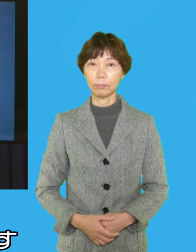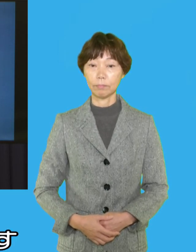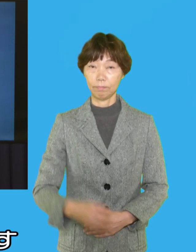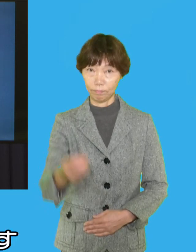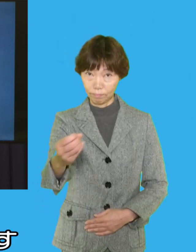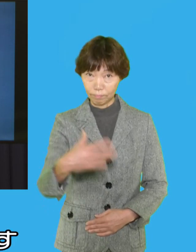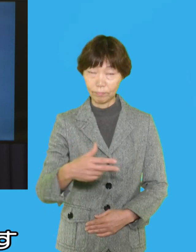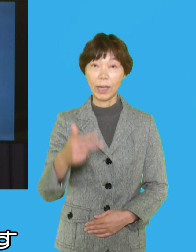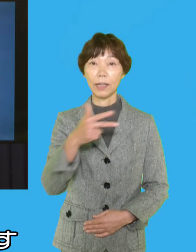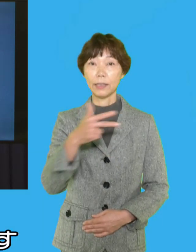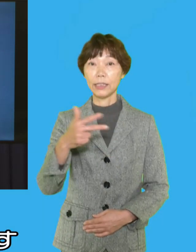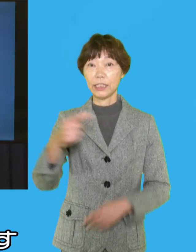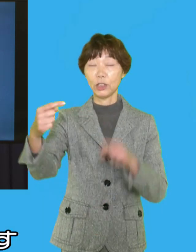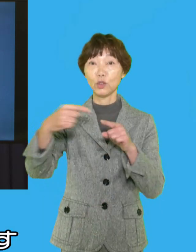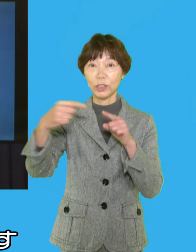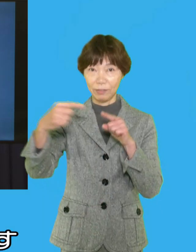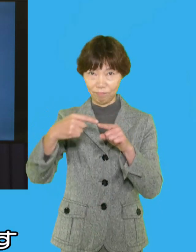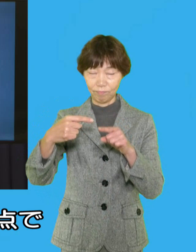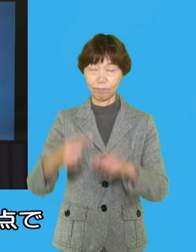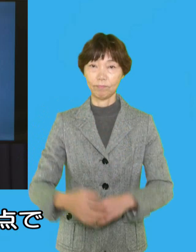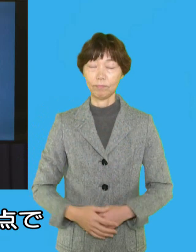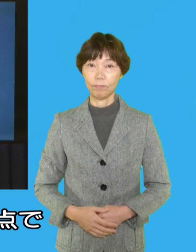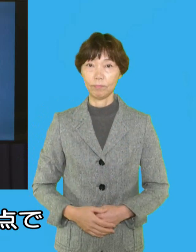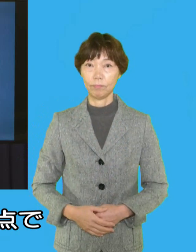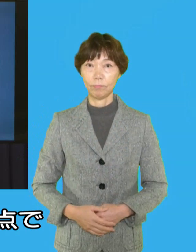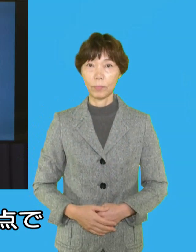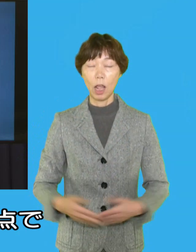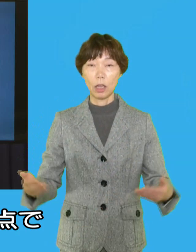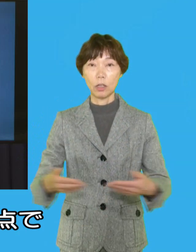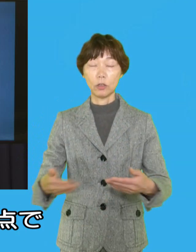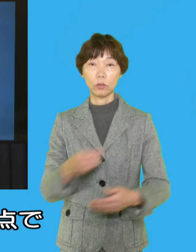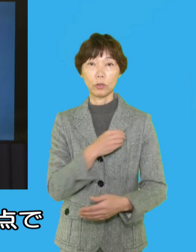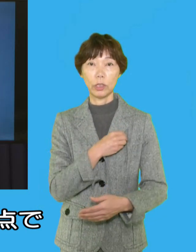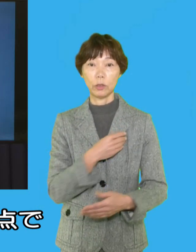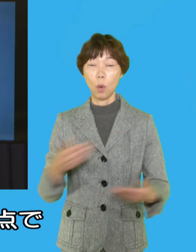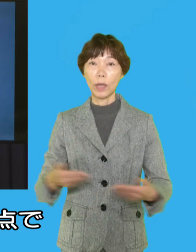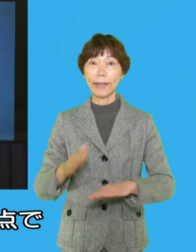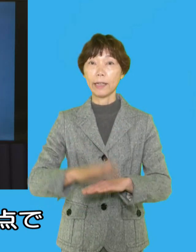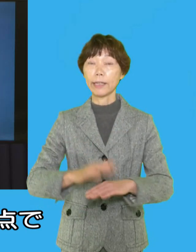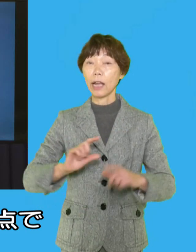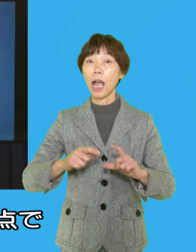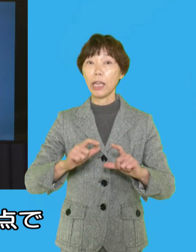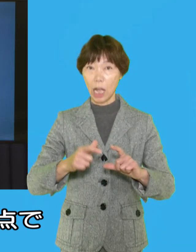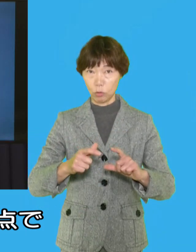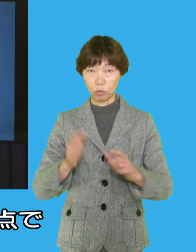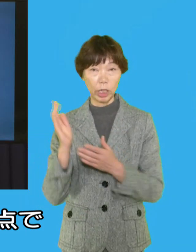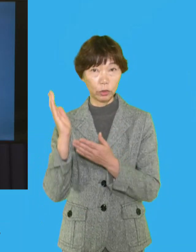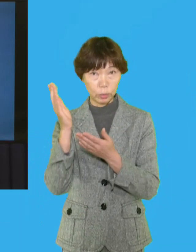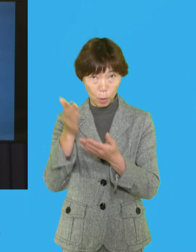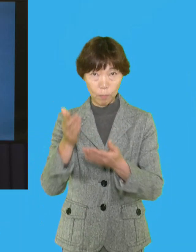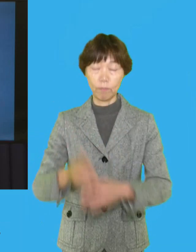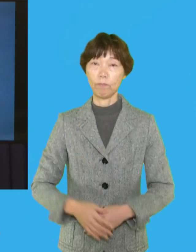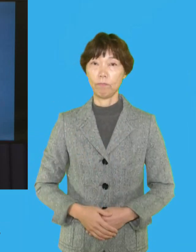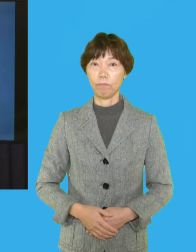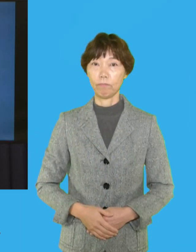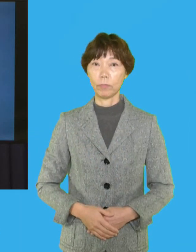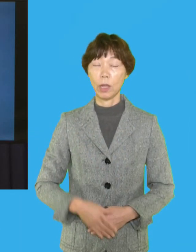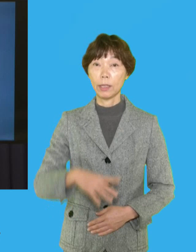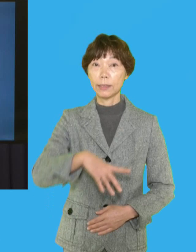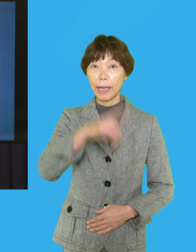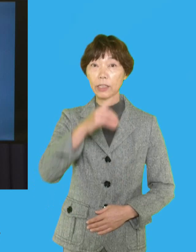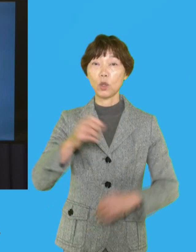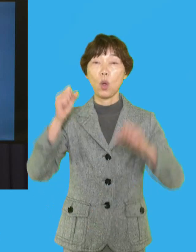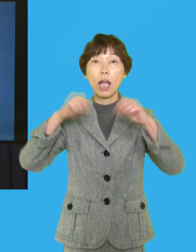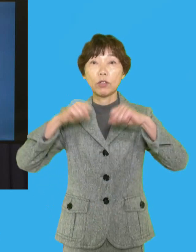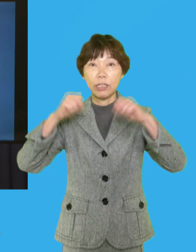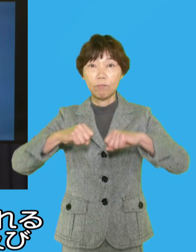すみません、時事通信の海田と申します。職員の働き方改革の点で質問なんですけれども、まず最初にちょっと確認なん